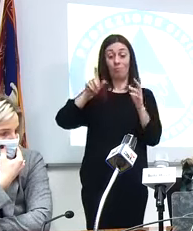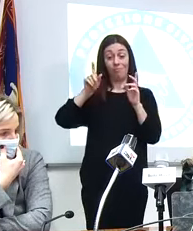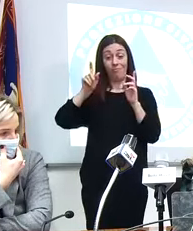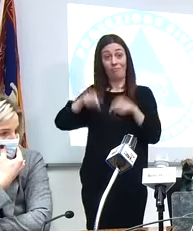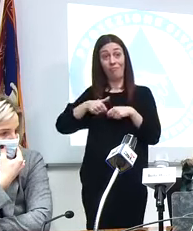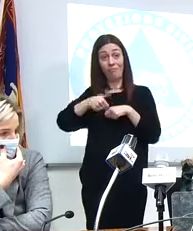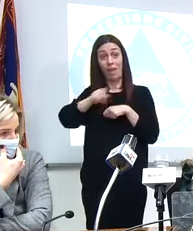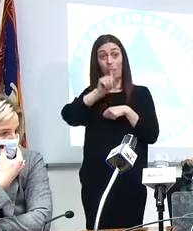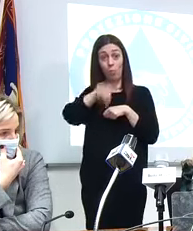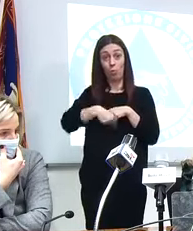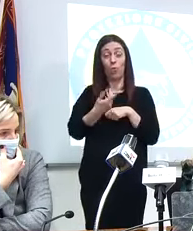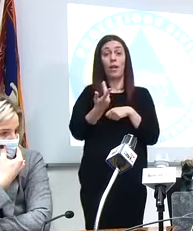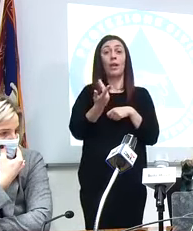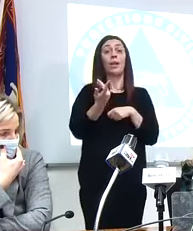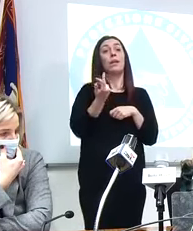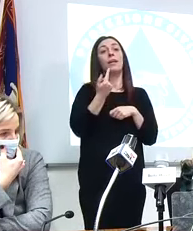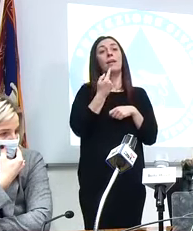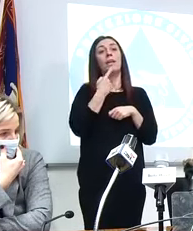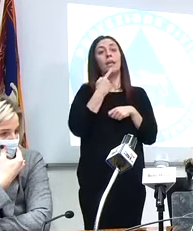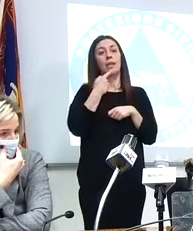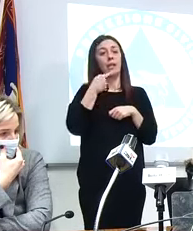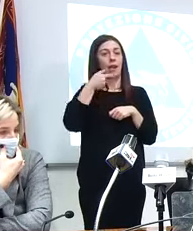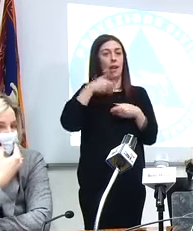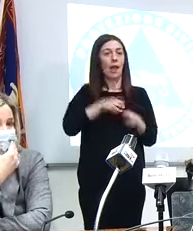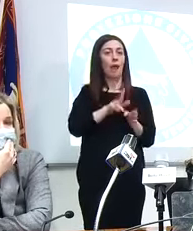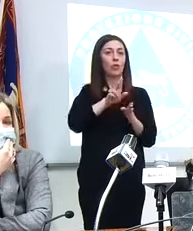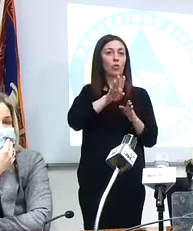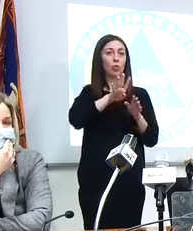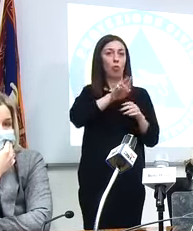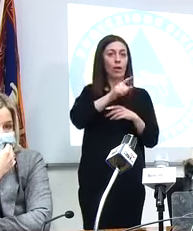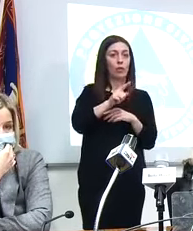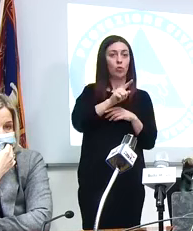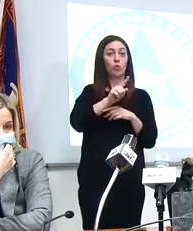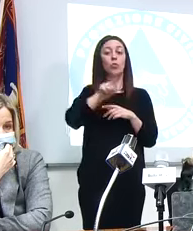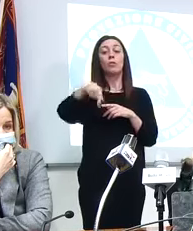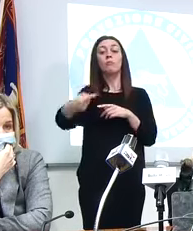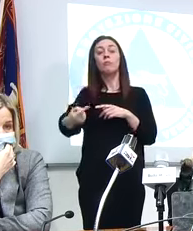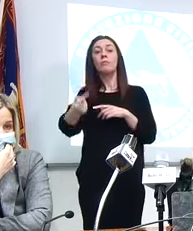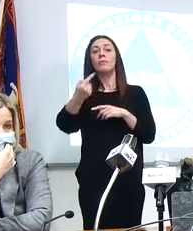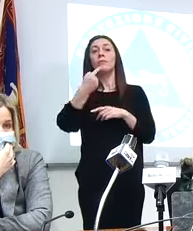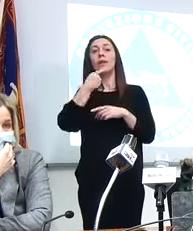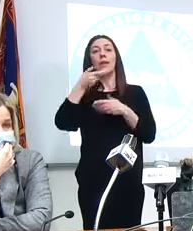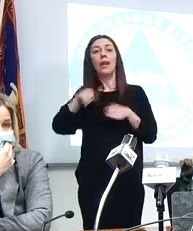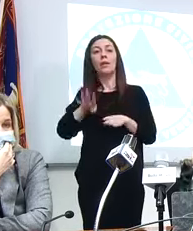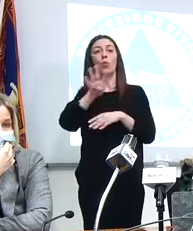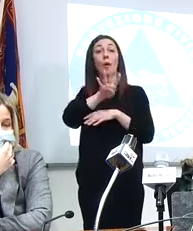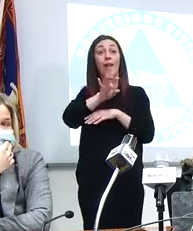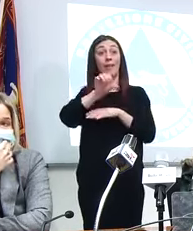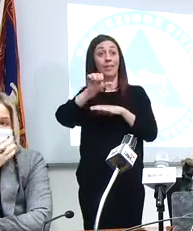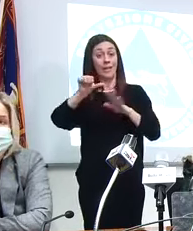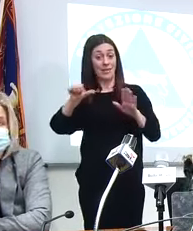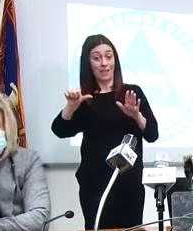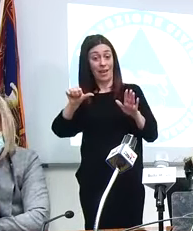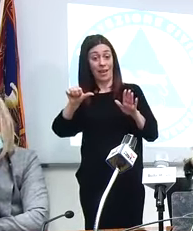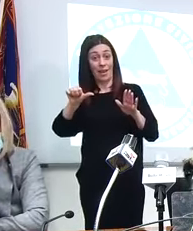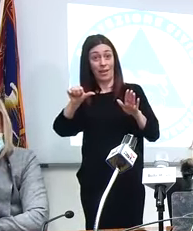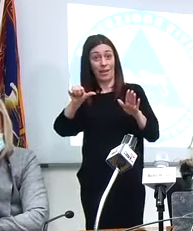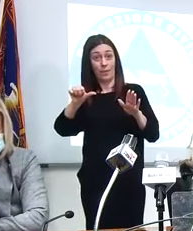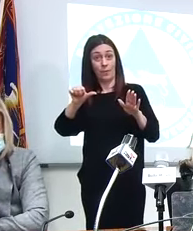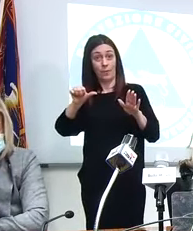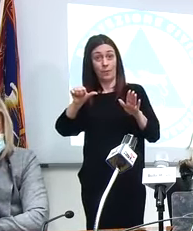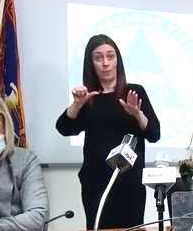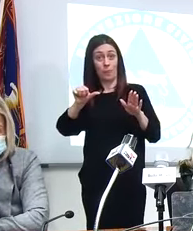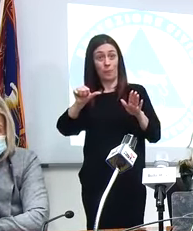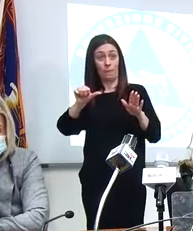dai nuovi ottantenni che sono i nati del 41 e la coorte del 46, con un processo parallelo che porta al ricongiungimento delle